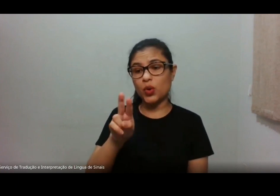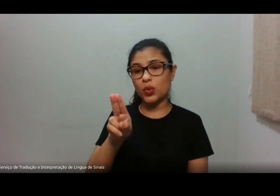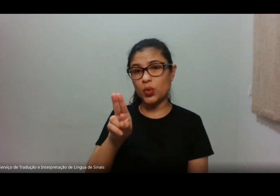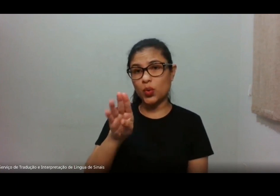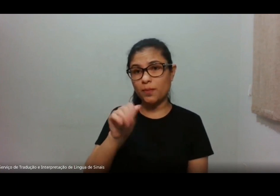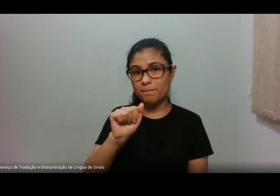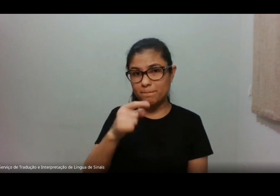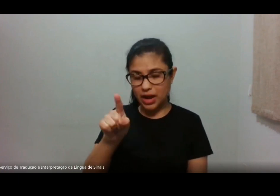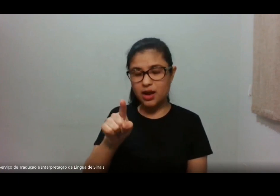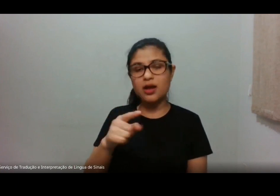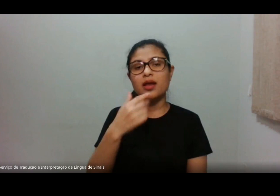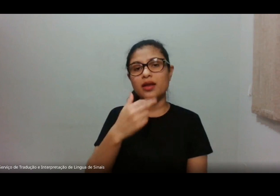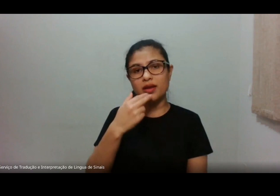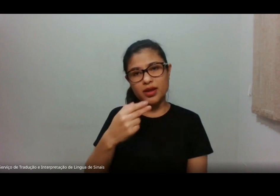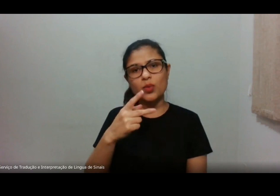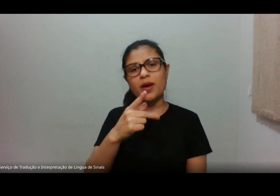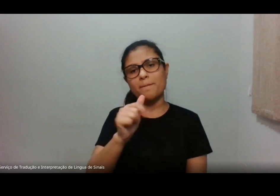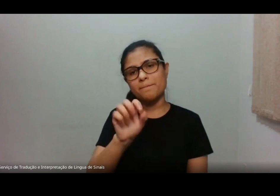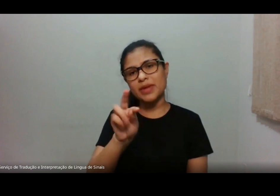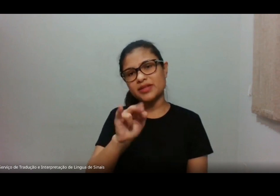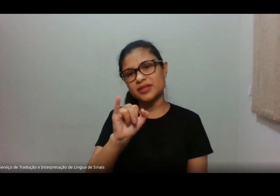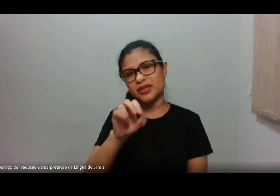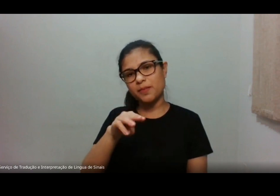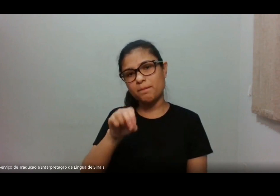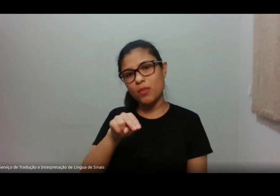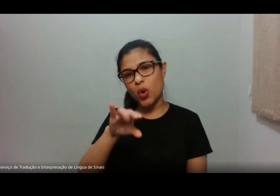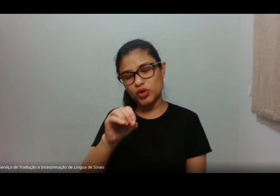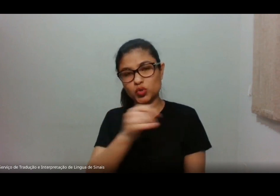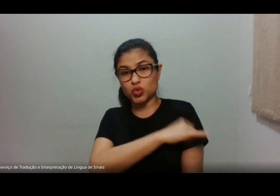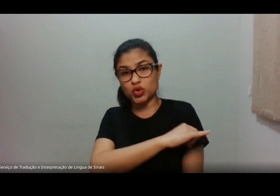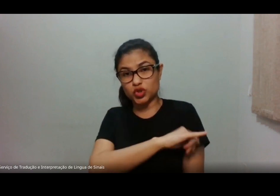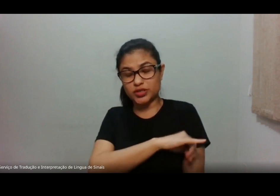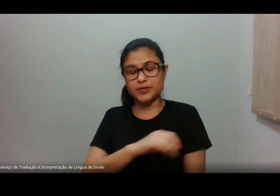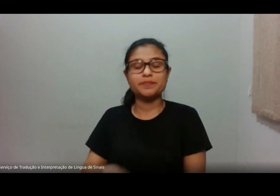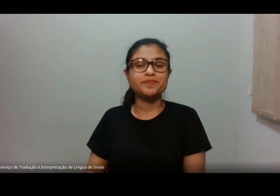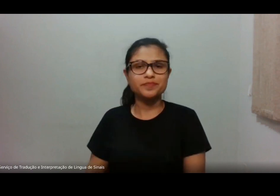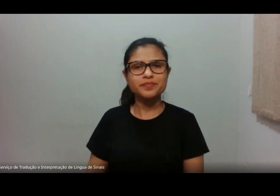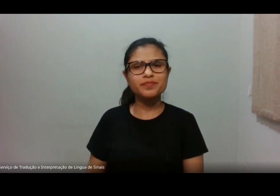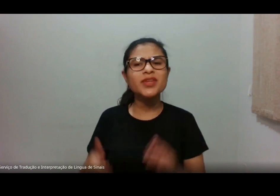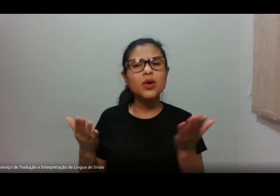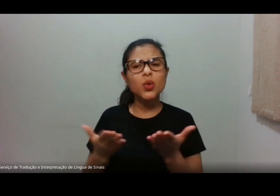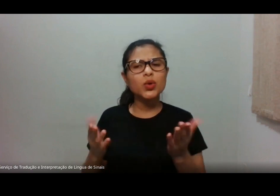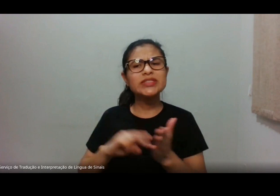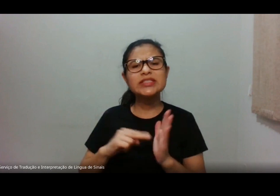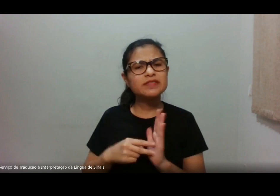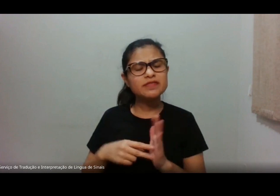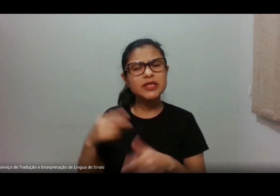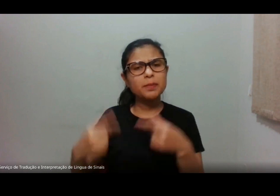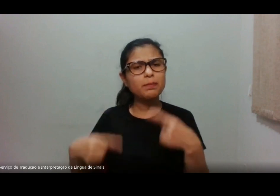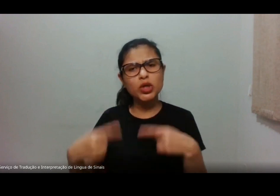ia fazer a crítica, mas agora vai ser inevitável. O que significa uma política de